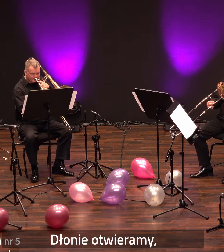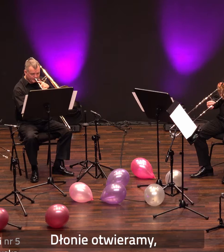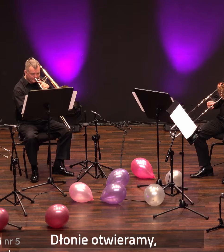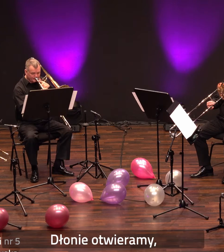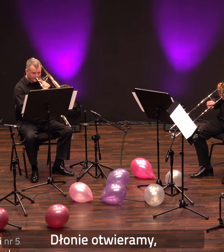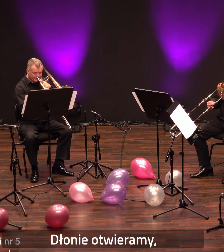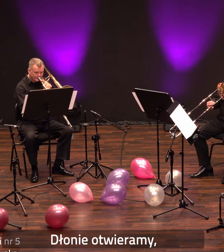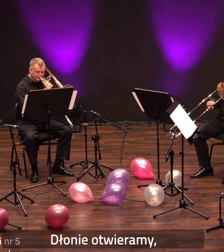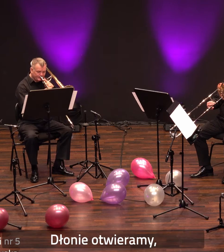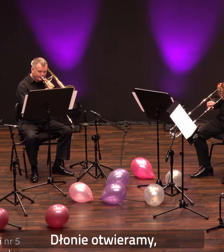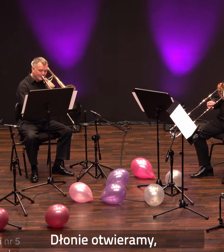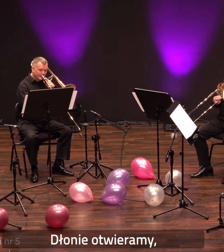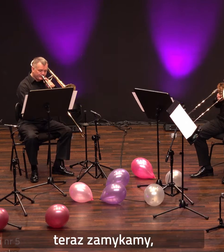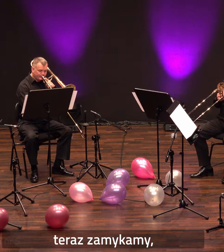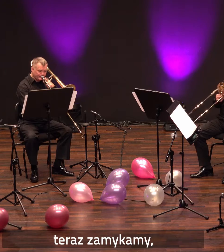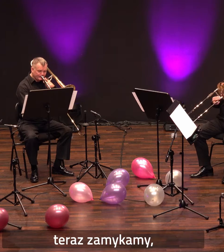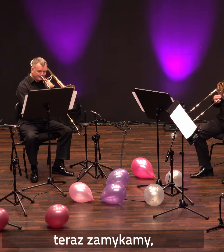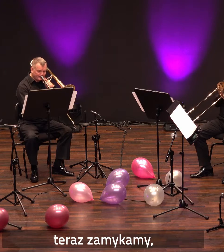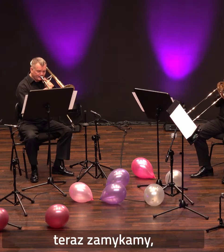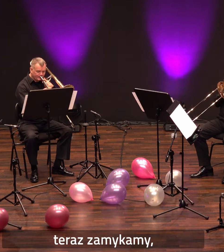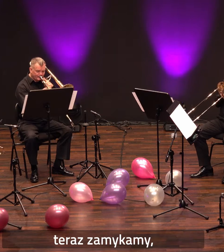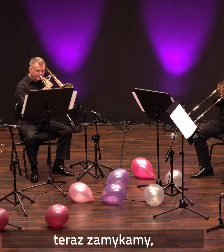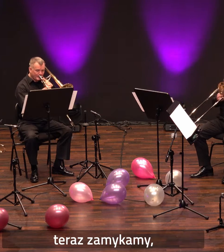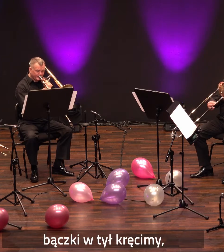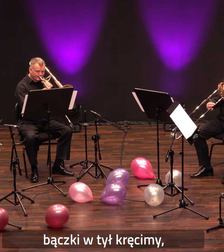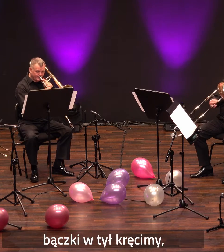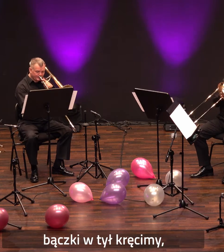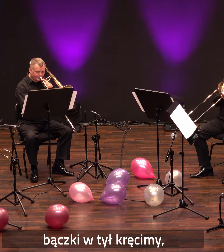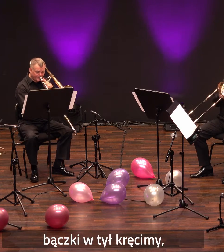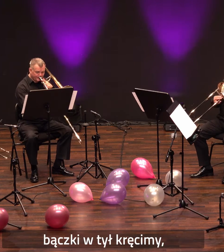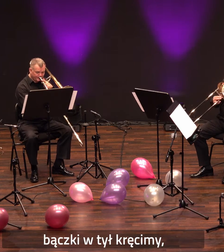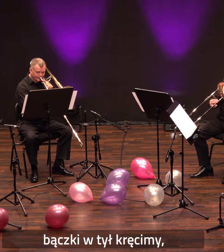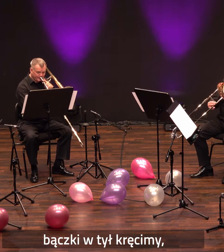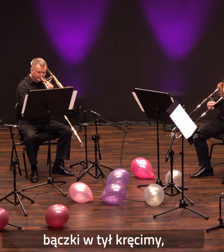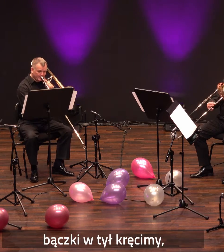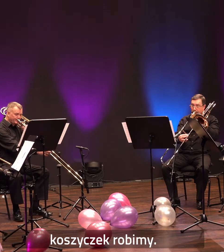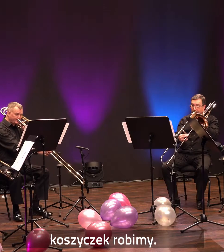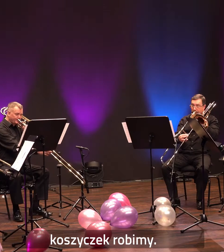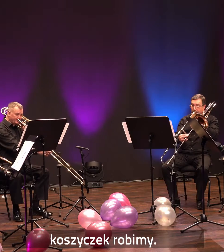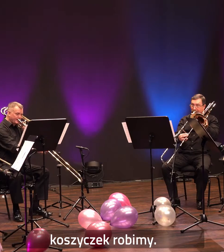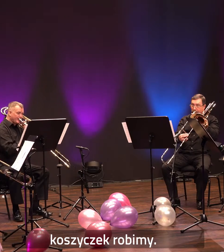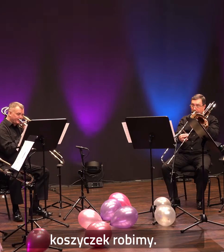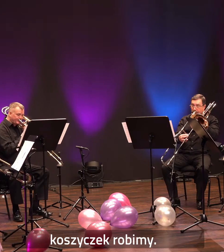Dłonie otwieramy, teraz zamykamy. Bączki w tył kręcimy, koszyczek robimy.